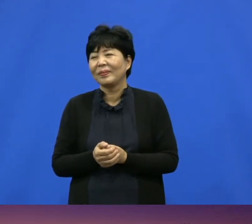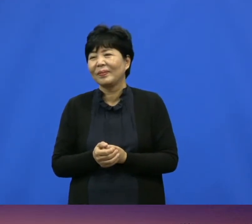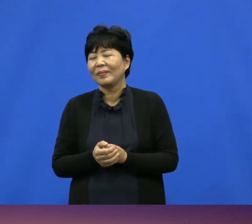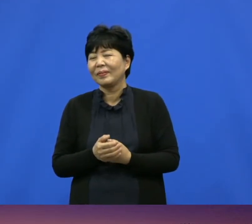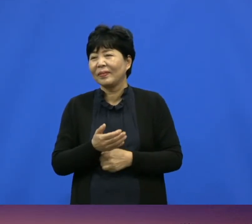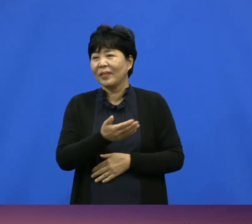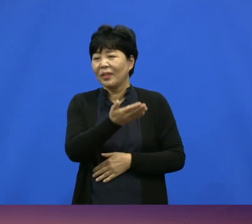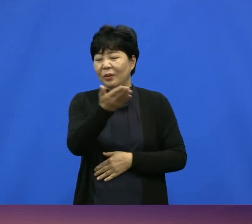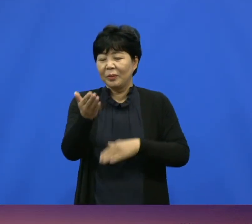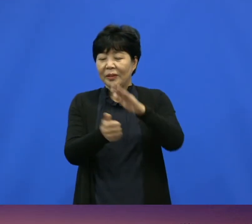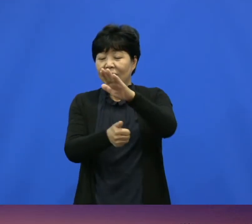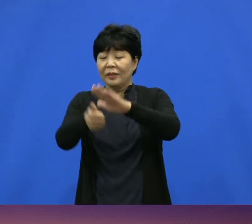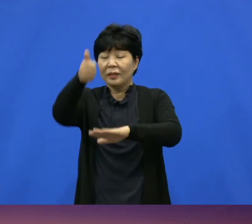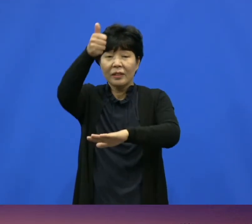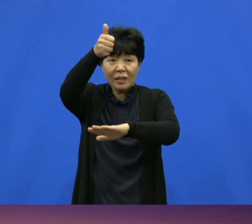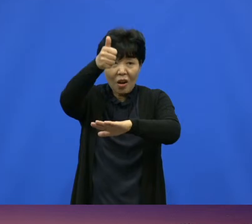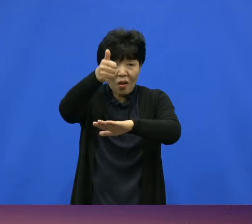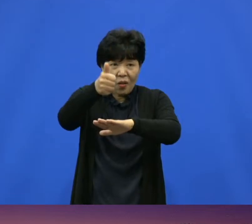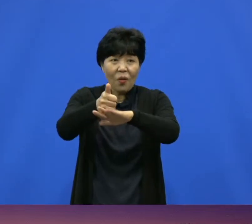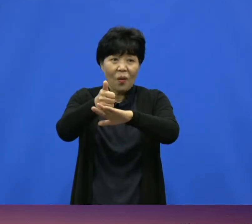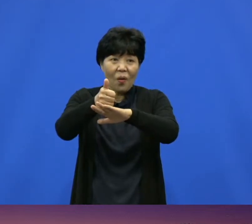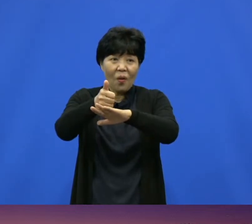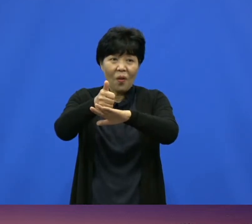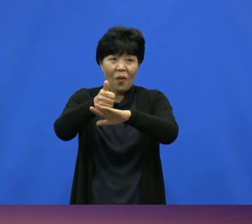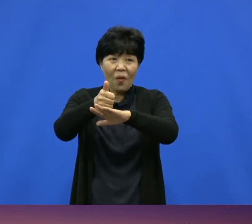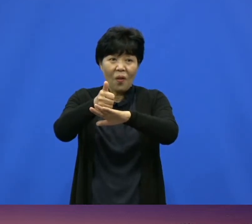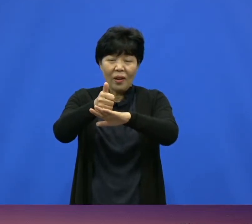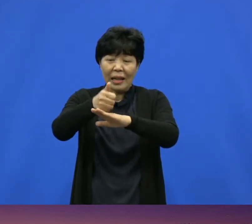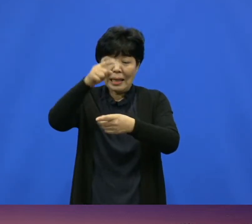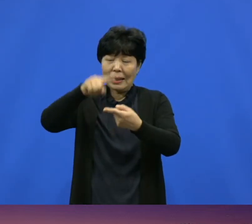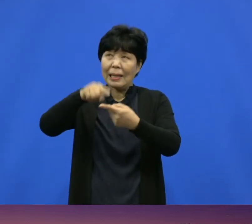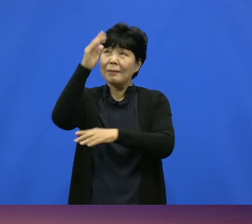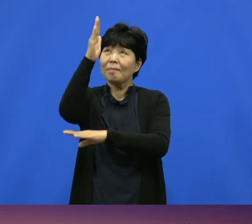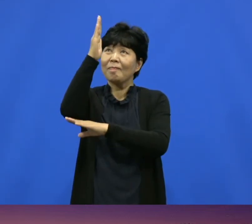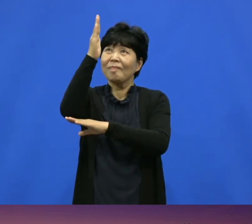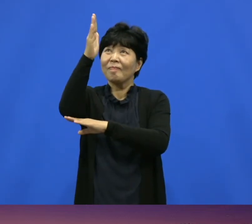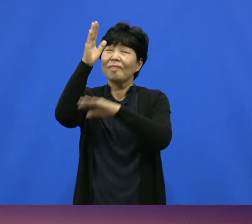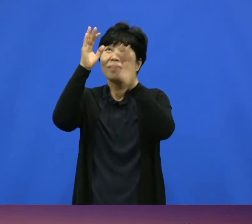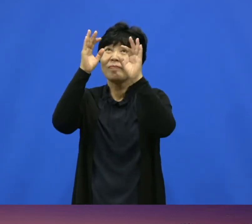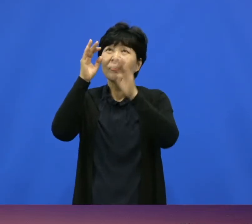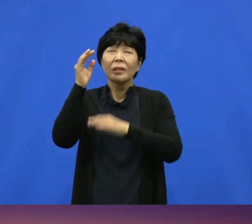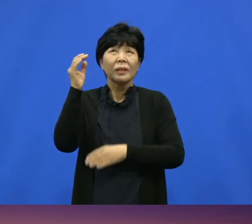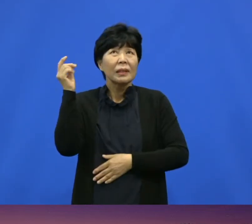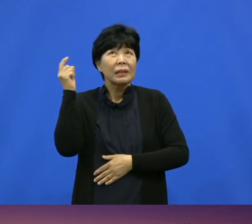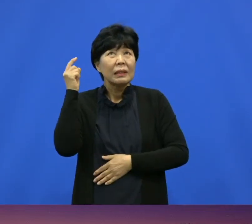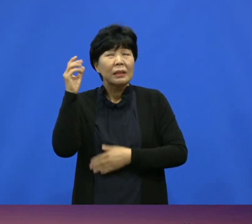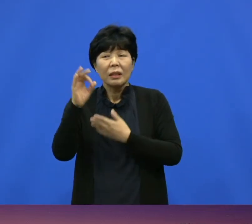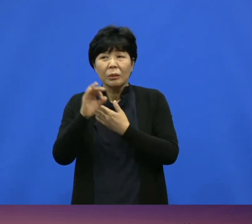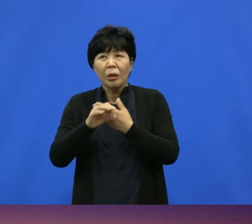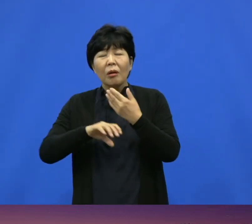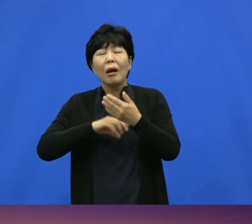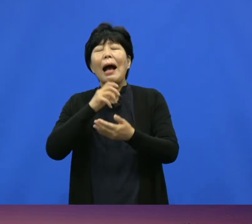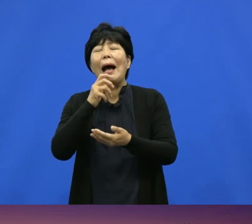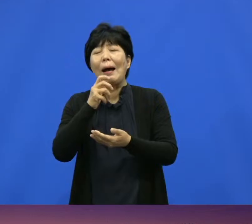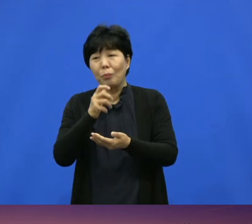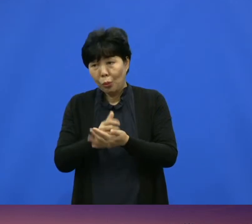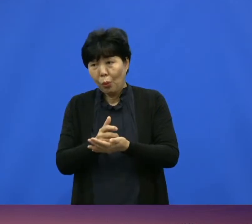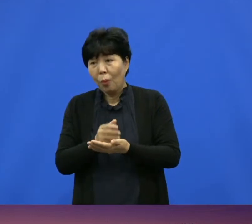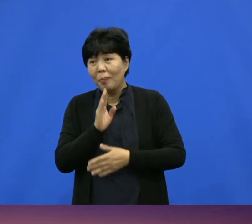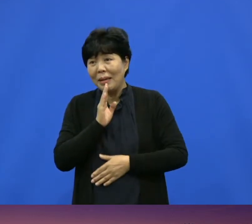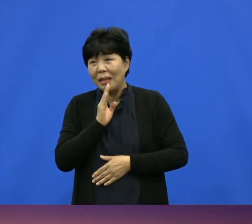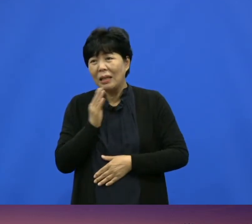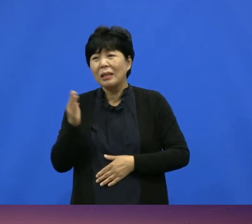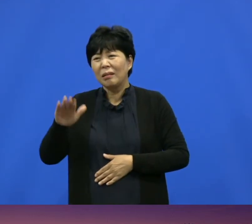여러분, 성공의 스토리를 들어보면 감동적이지만 사실은 그것은 굉장히 예외적인 것들이에요.